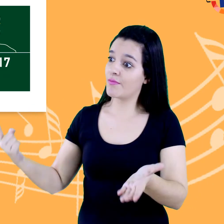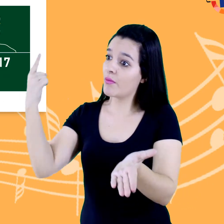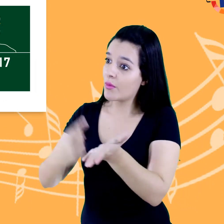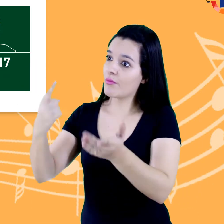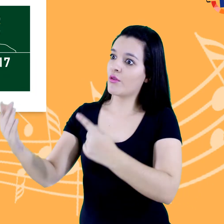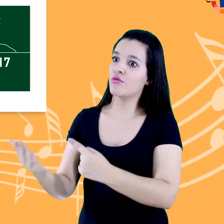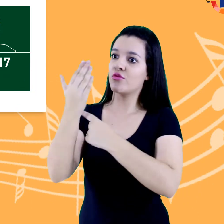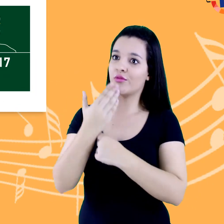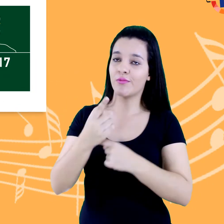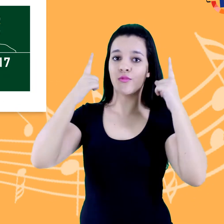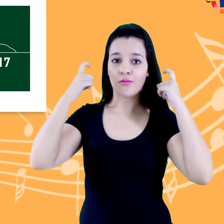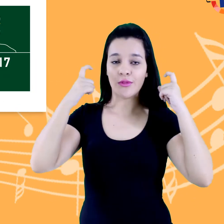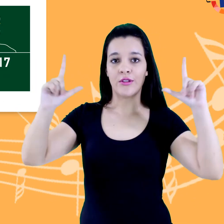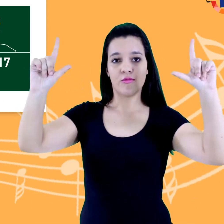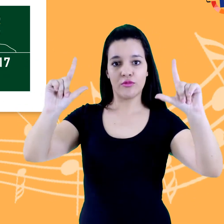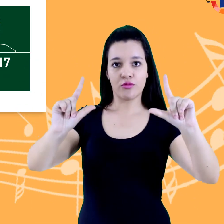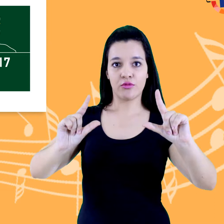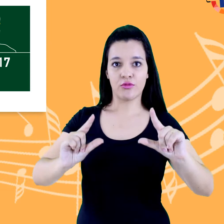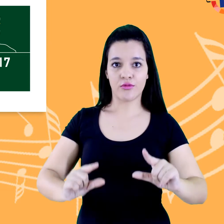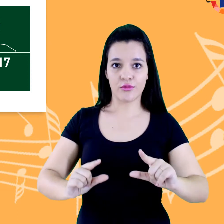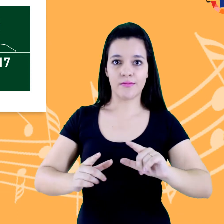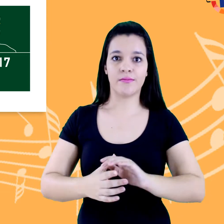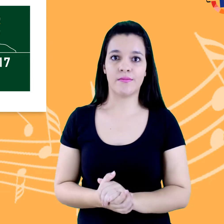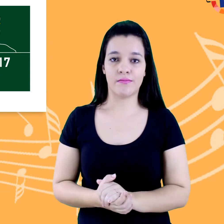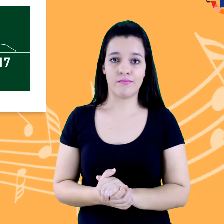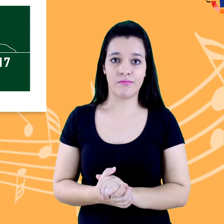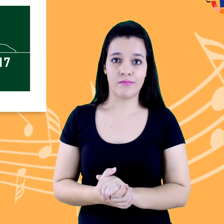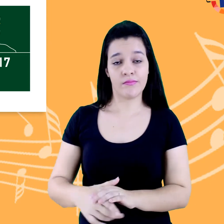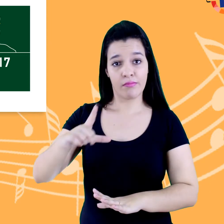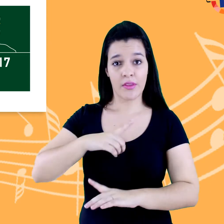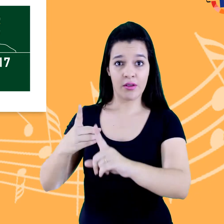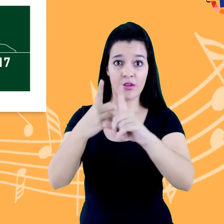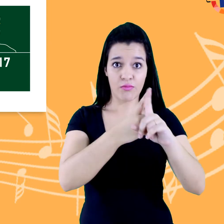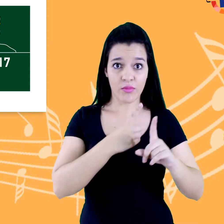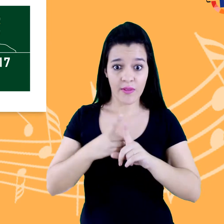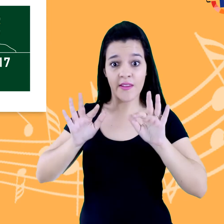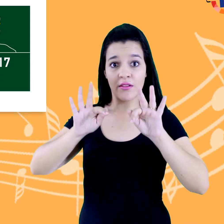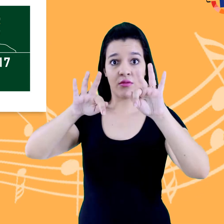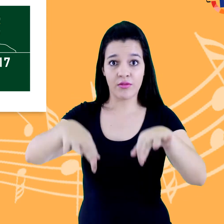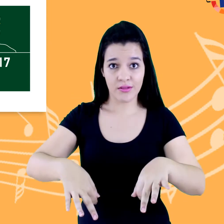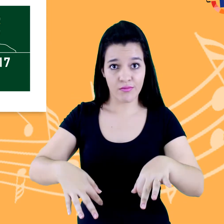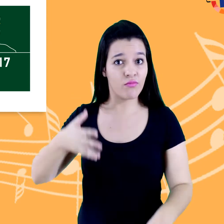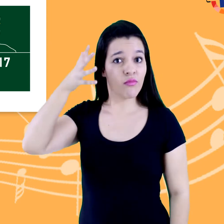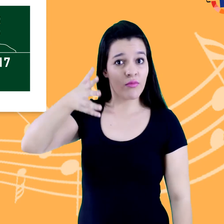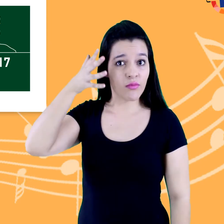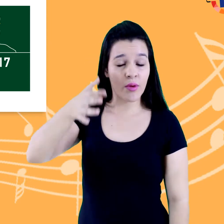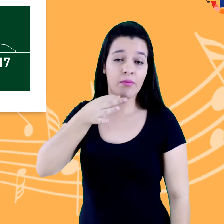a combater a poluição sonora. O evento se encerra com o pronunciamento de autoridades.